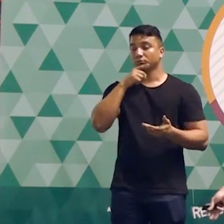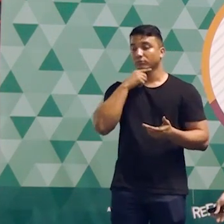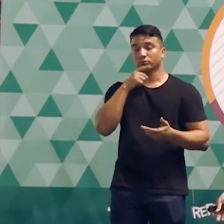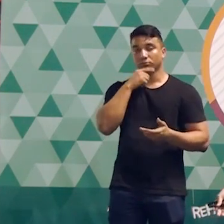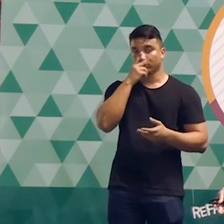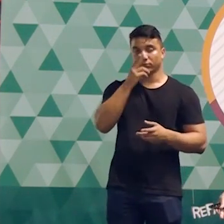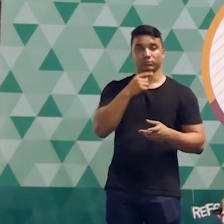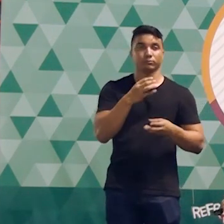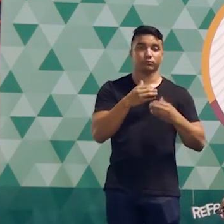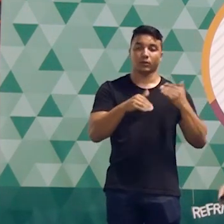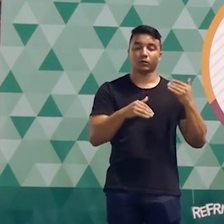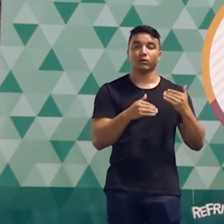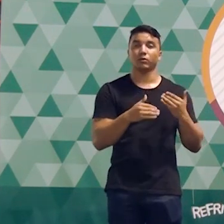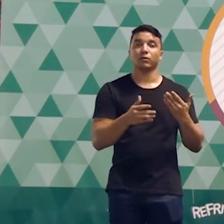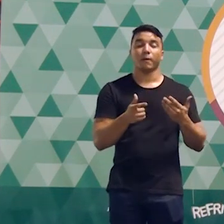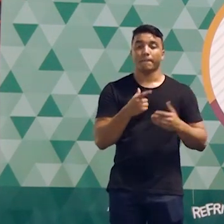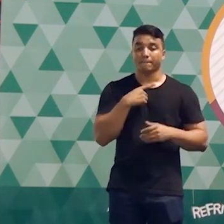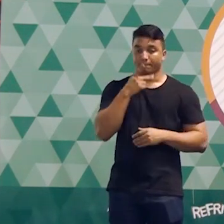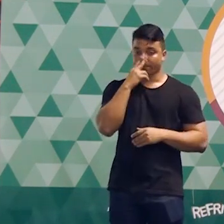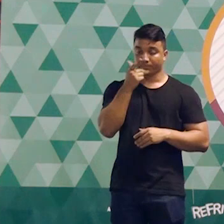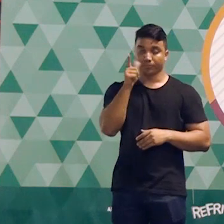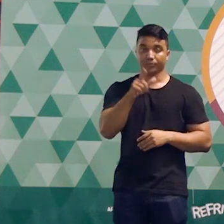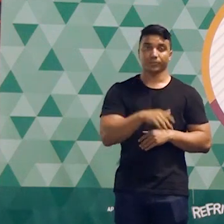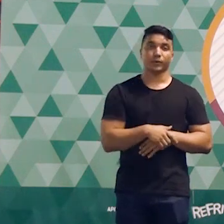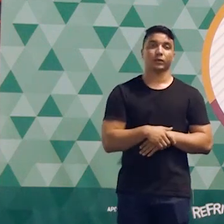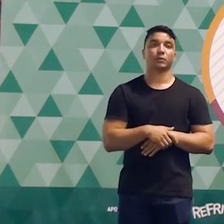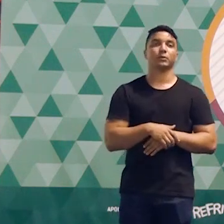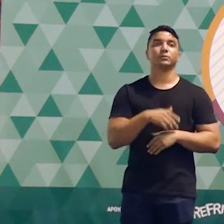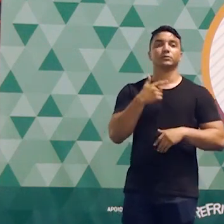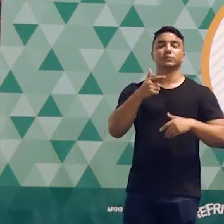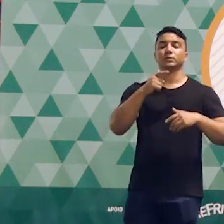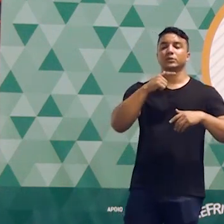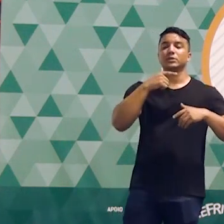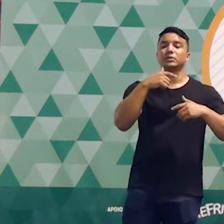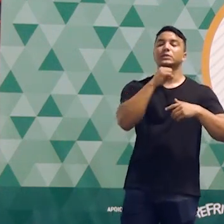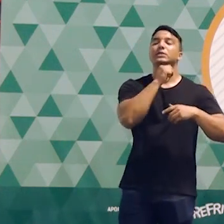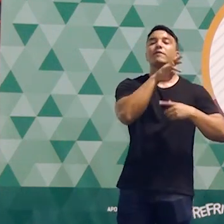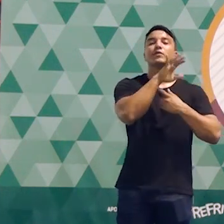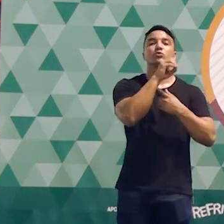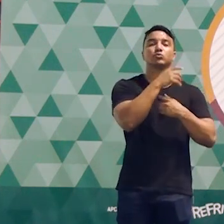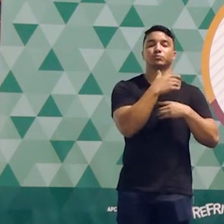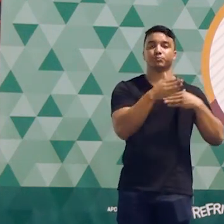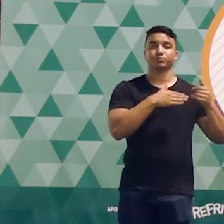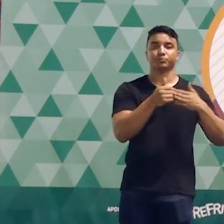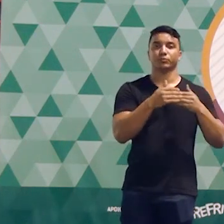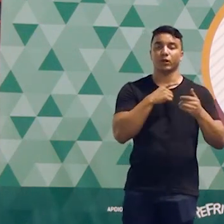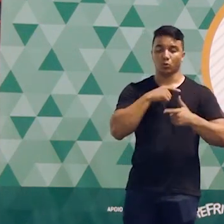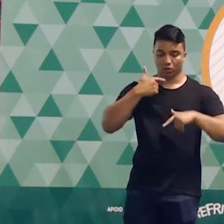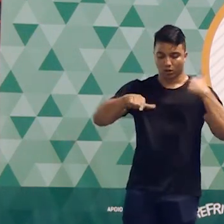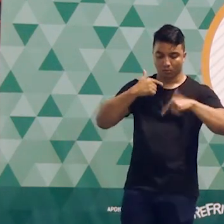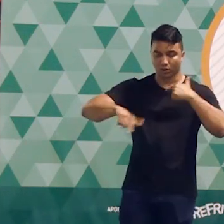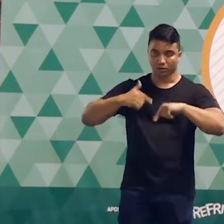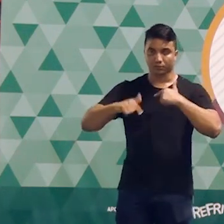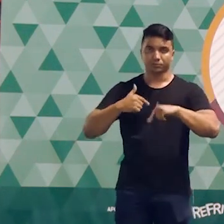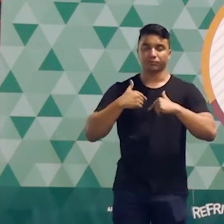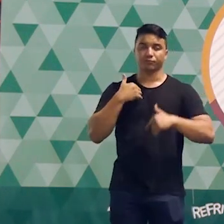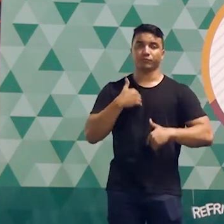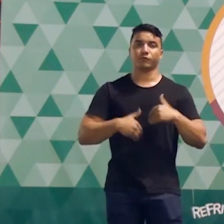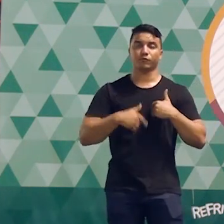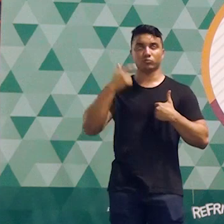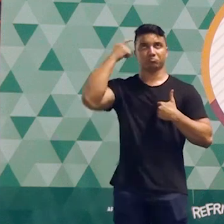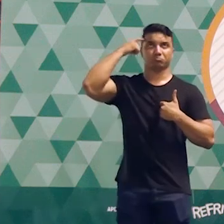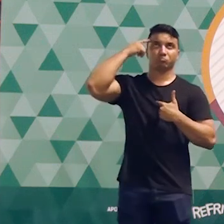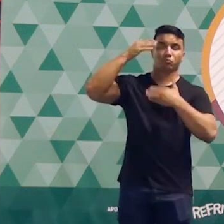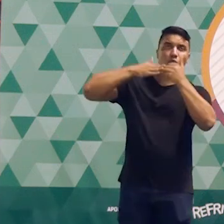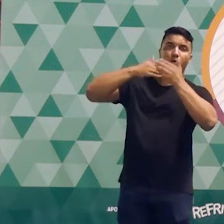fazer parte, entendeu? Prestação de serviço, é todo tipo. Tu vendeu a tua mão de obra, física ou